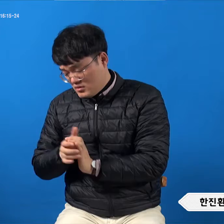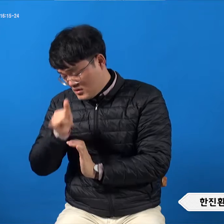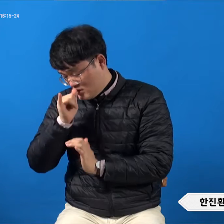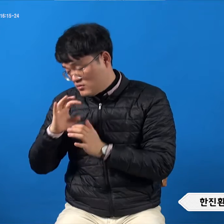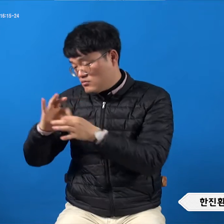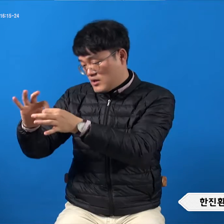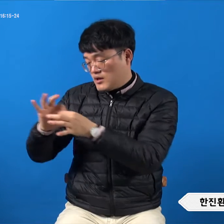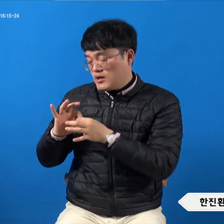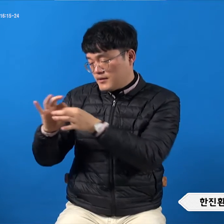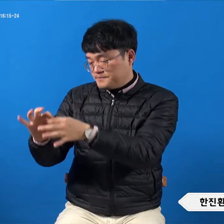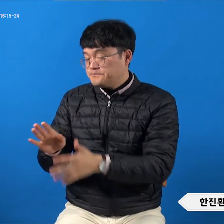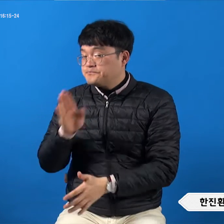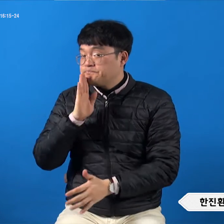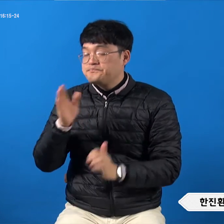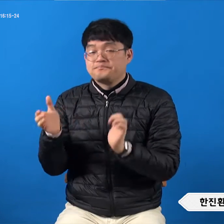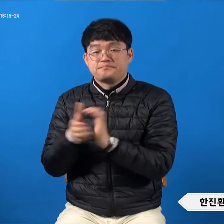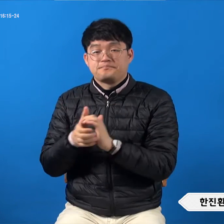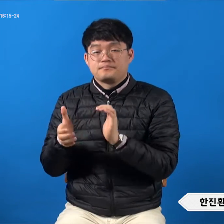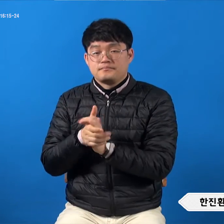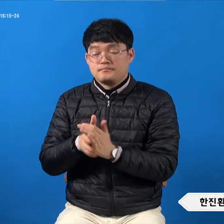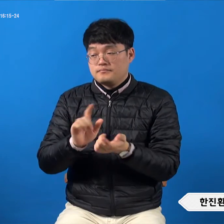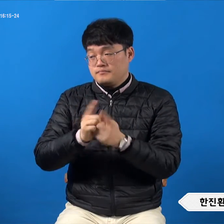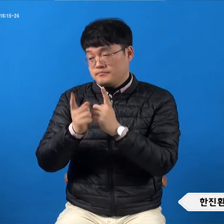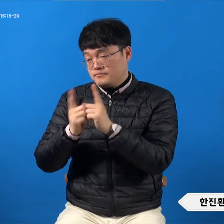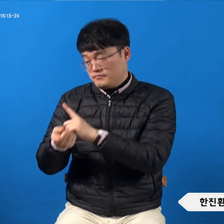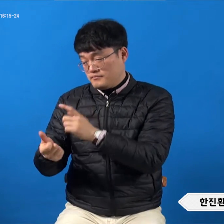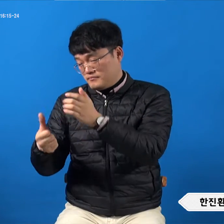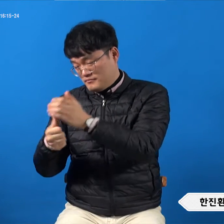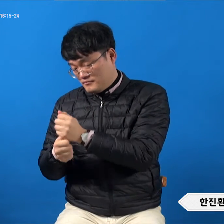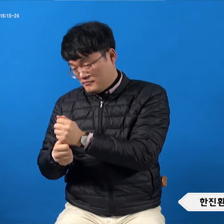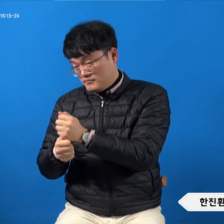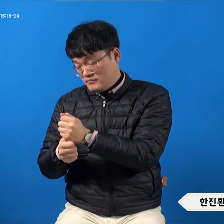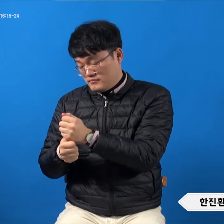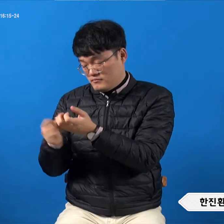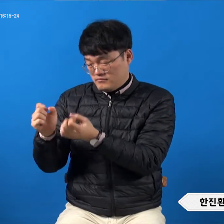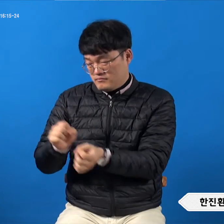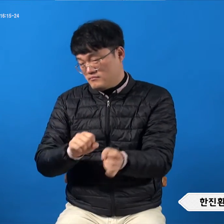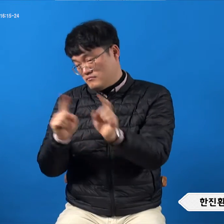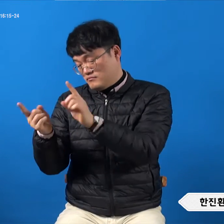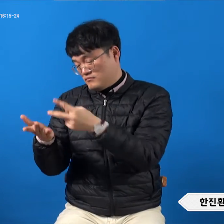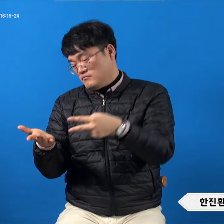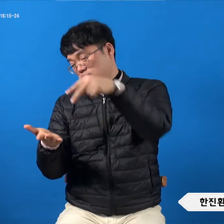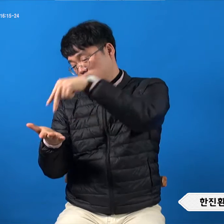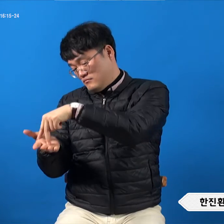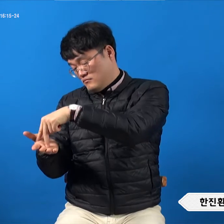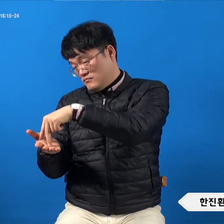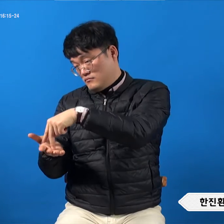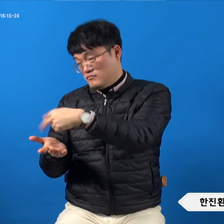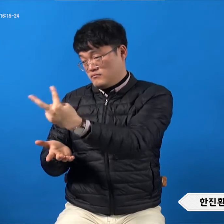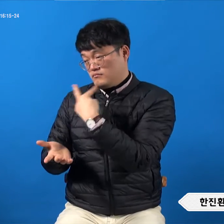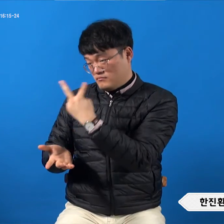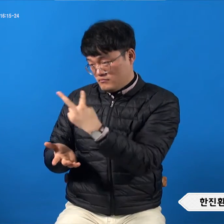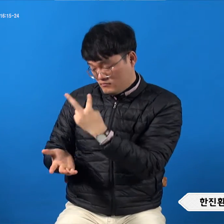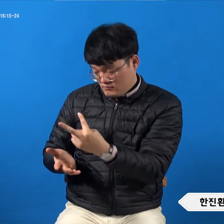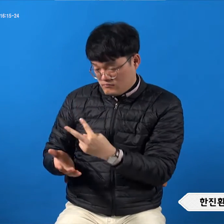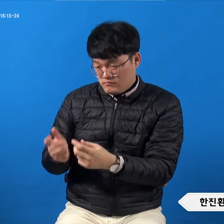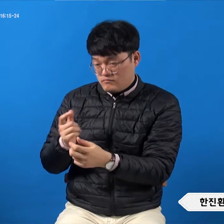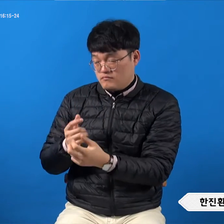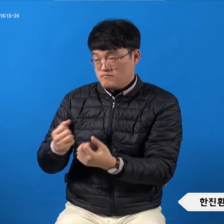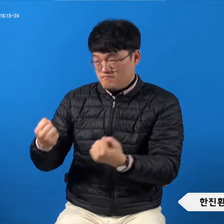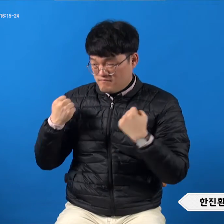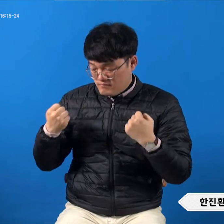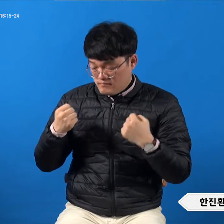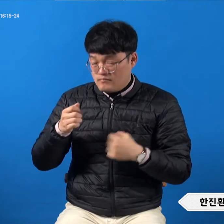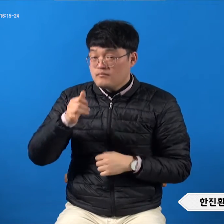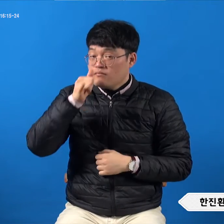있는 관계입니다. 서로를 붙들어주고 일으켜주고 그래서 둘 다가 강해질 수 있는